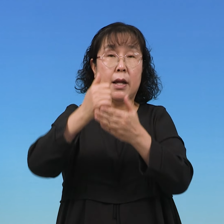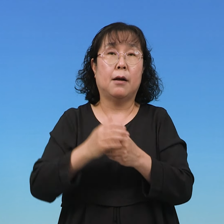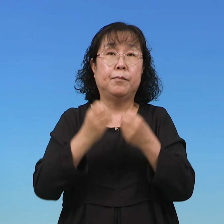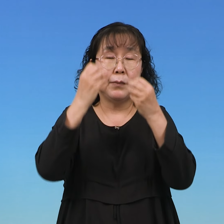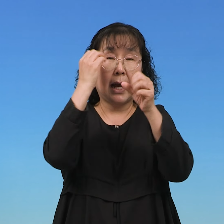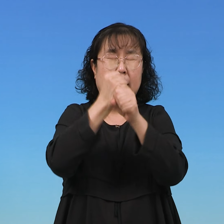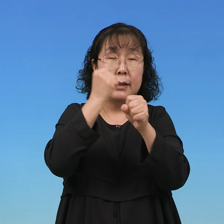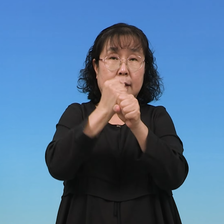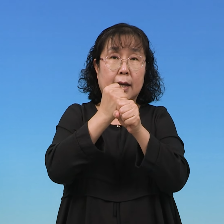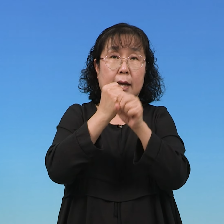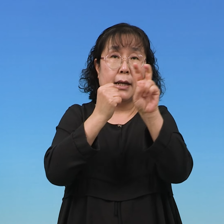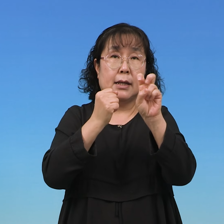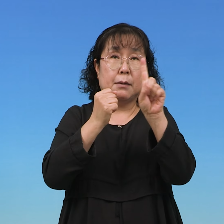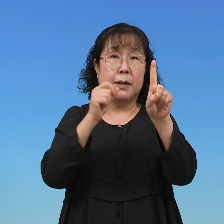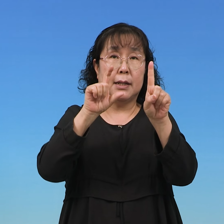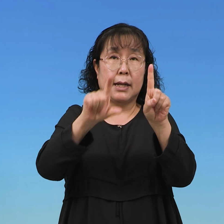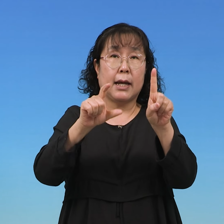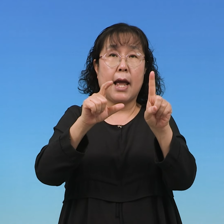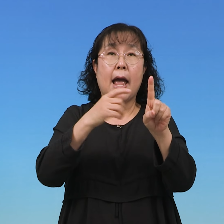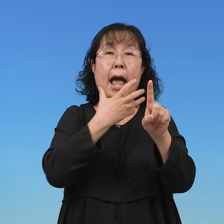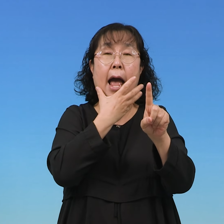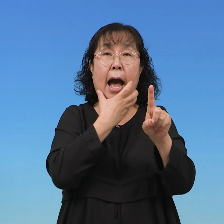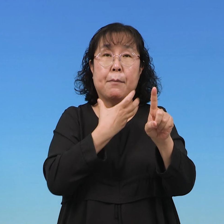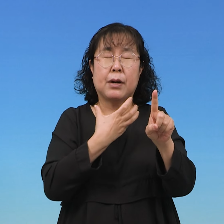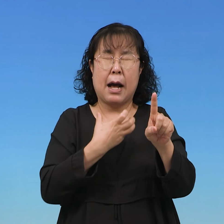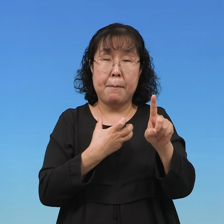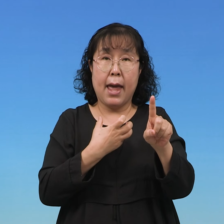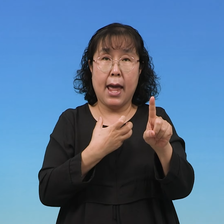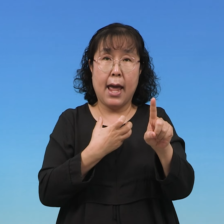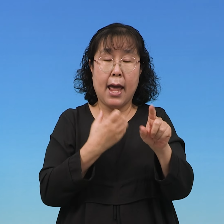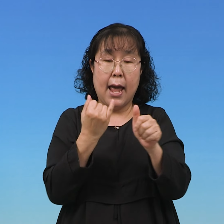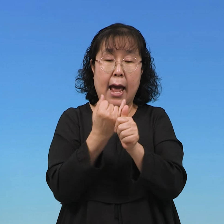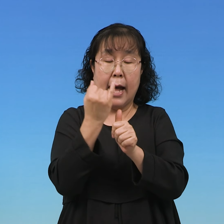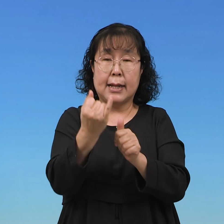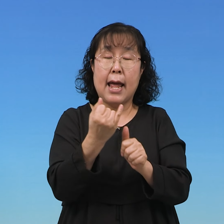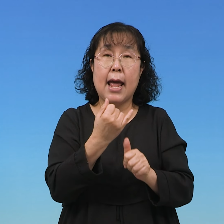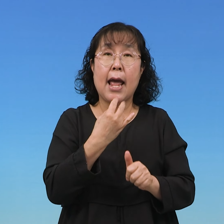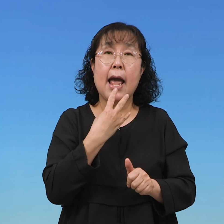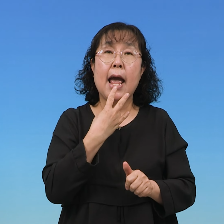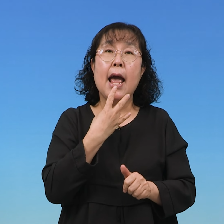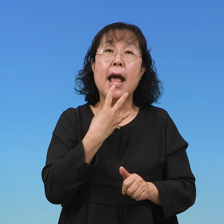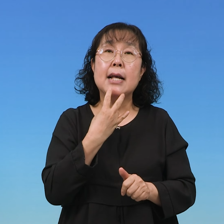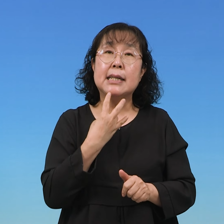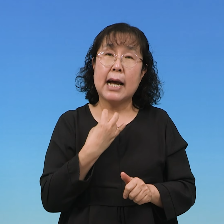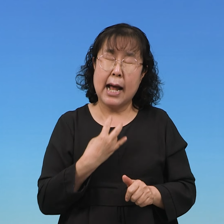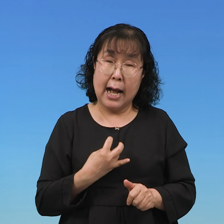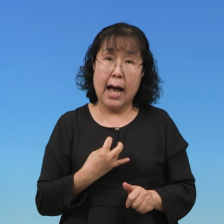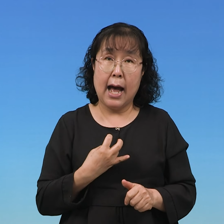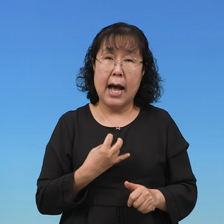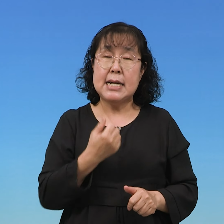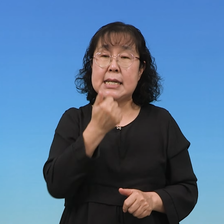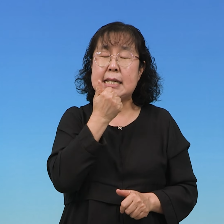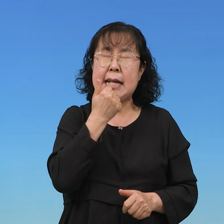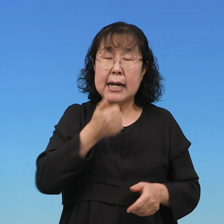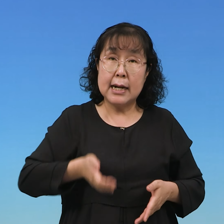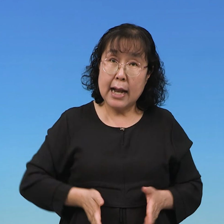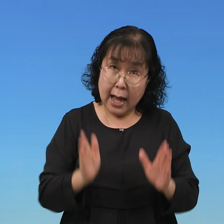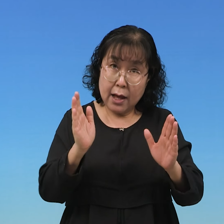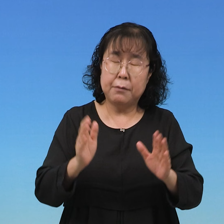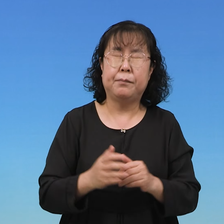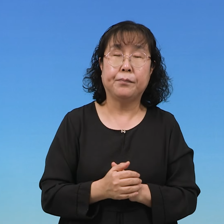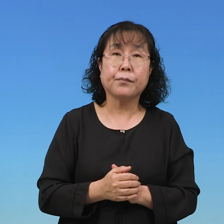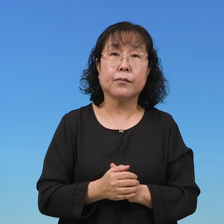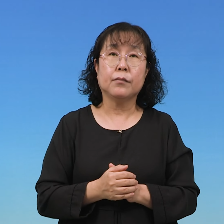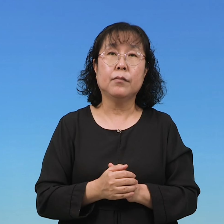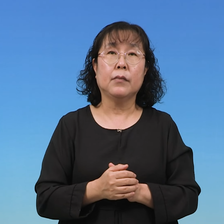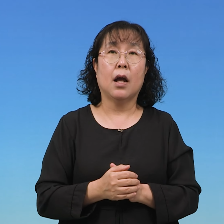창세기 21장에 드디어 이제 아브라함의 아내 사라가 이제 아들을 낳잖아요. 이삭을 낳고, 그리고는